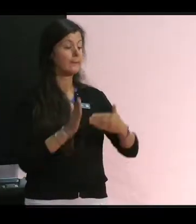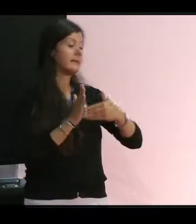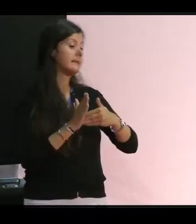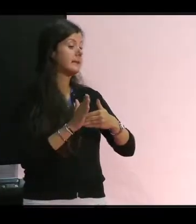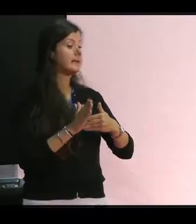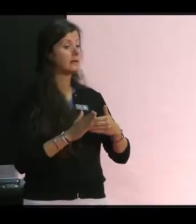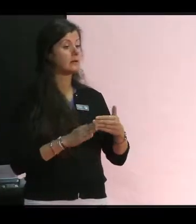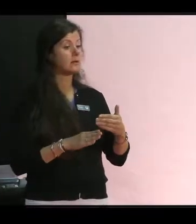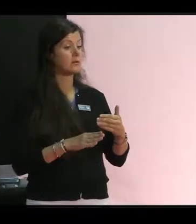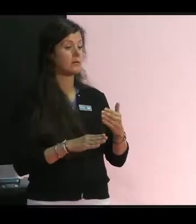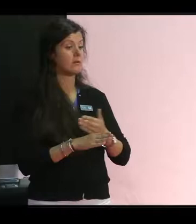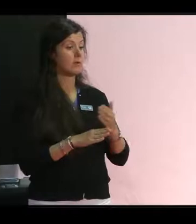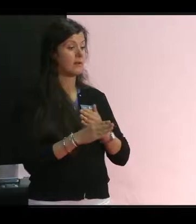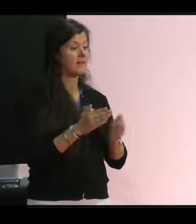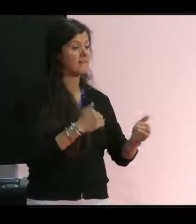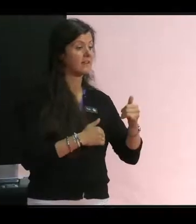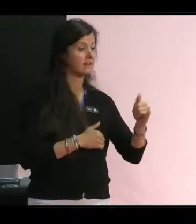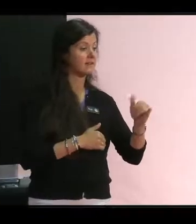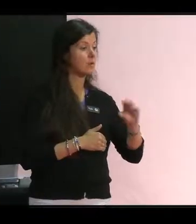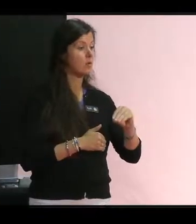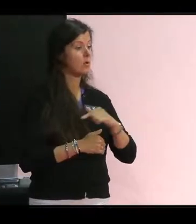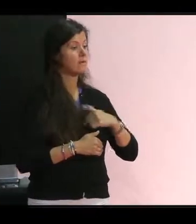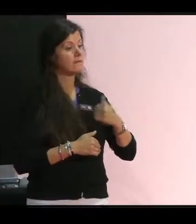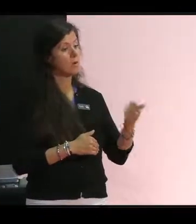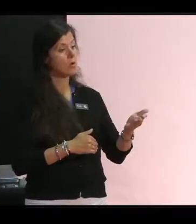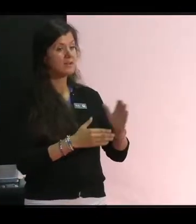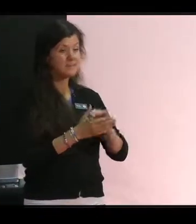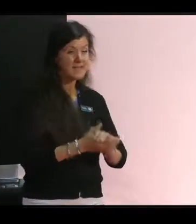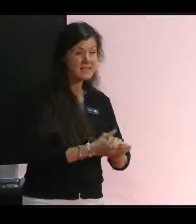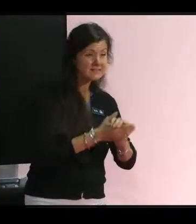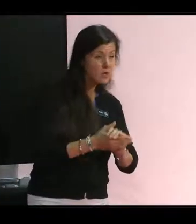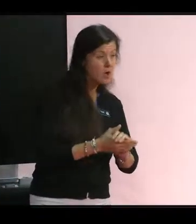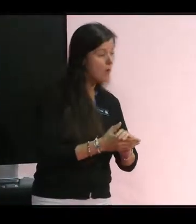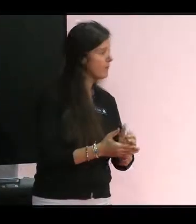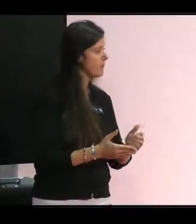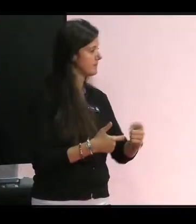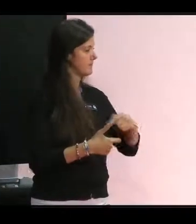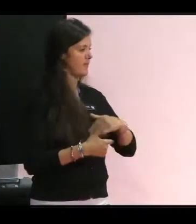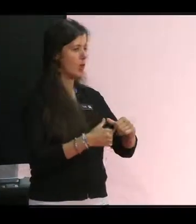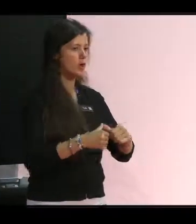till därifrån. Hjälpa till att komma in i liksom gemenskapen och rörelsen och så.